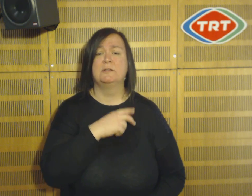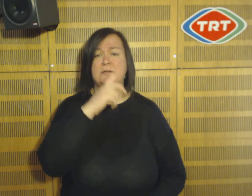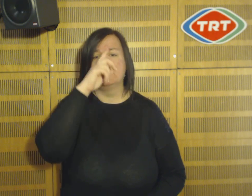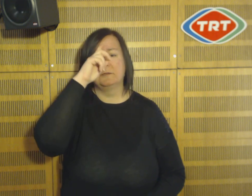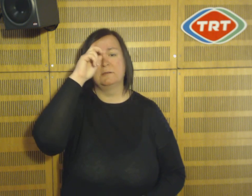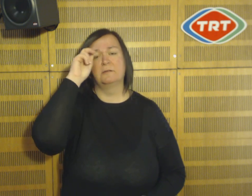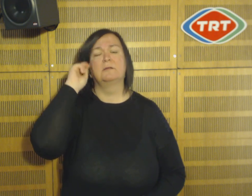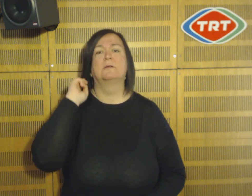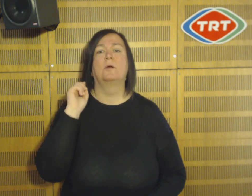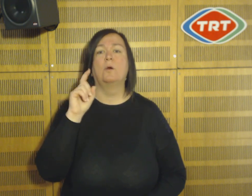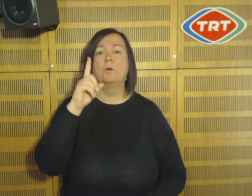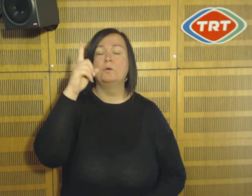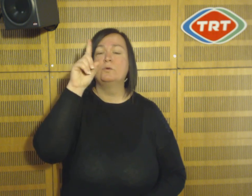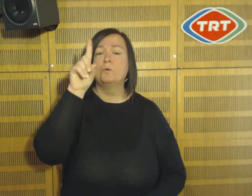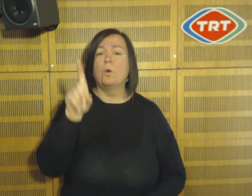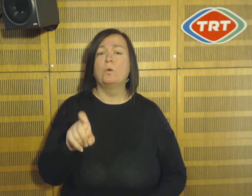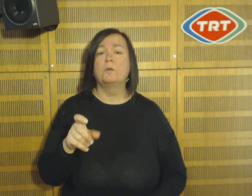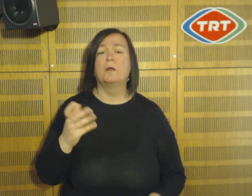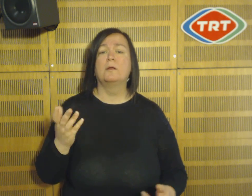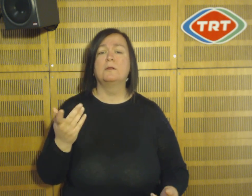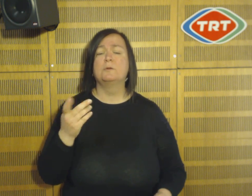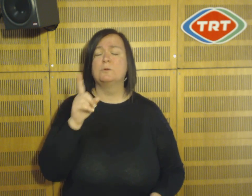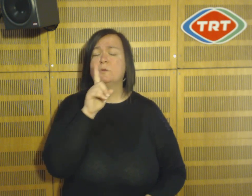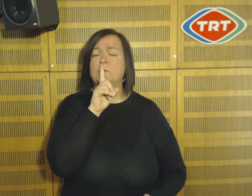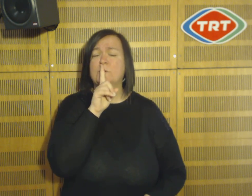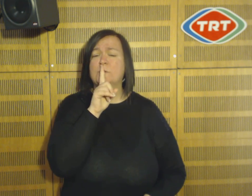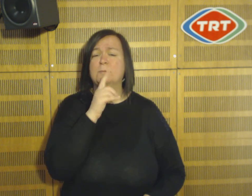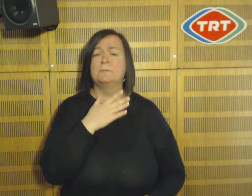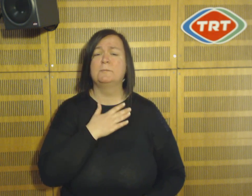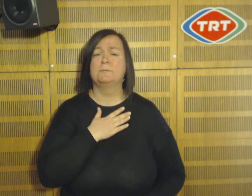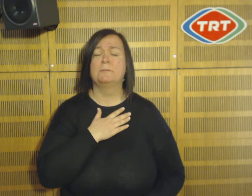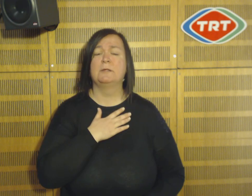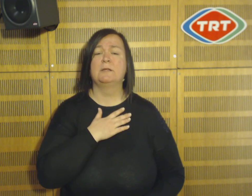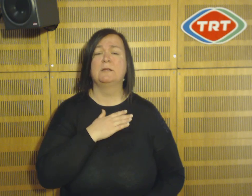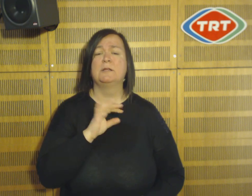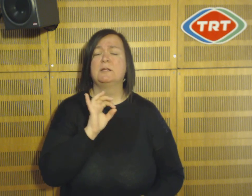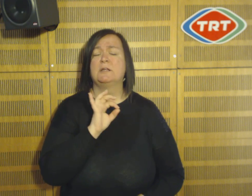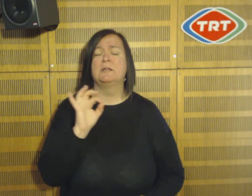Aşkın sordular sustun hiç